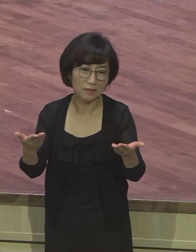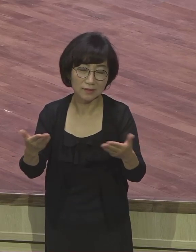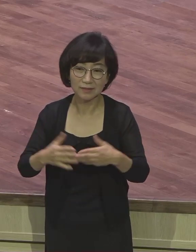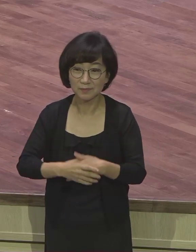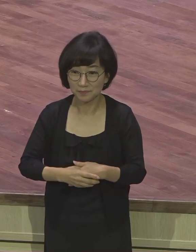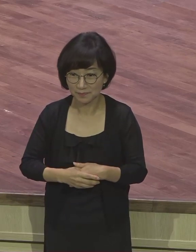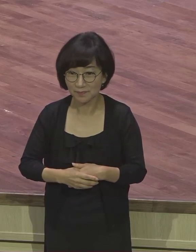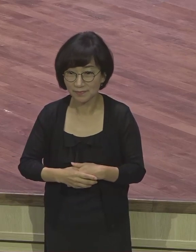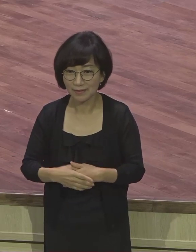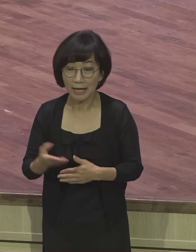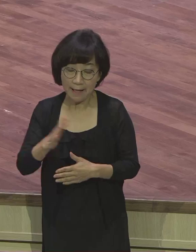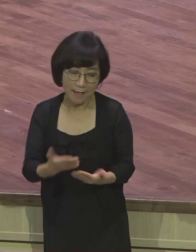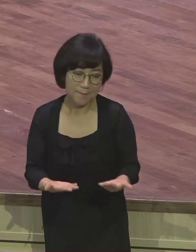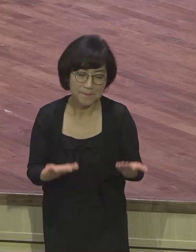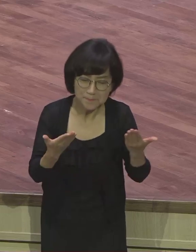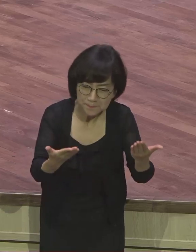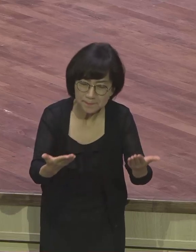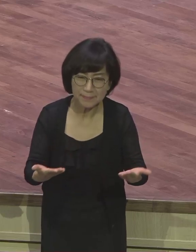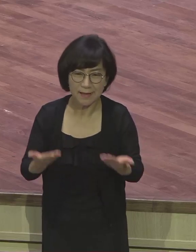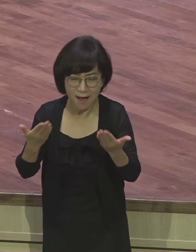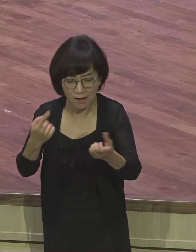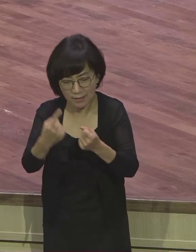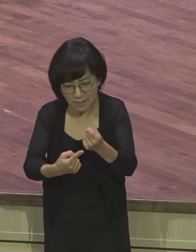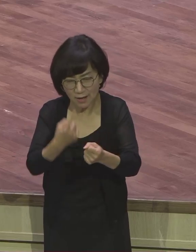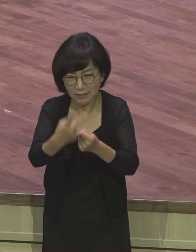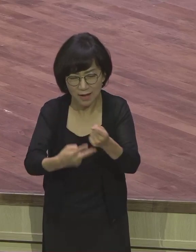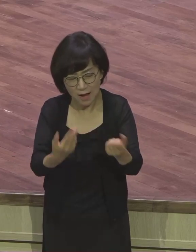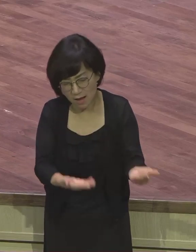거기서 안내를 계속하고 있다.